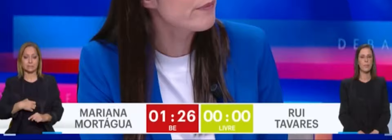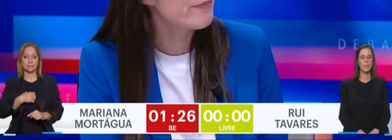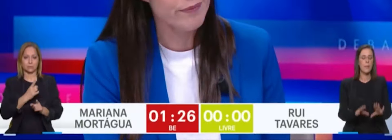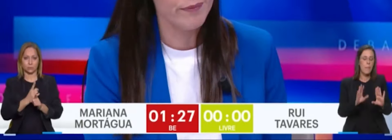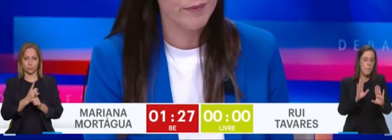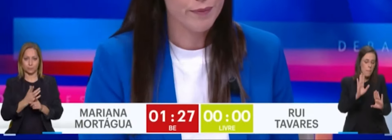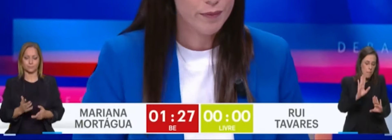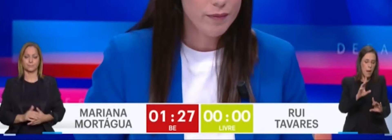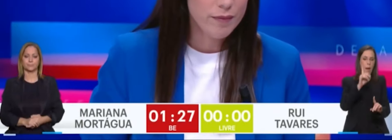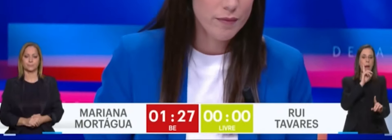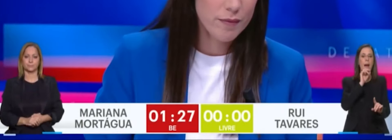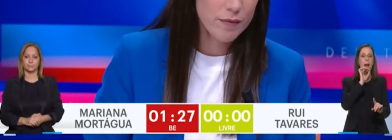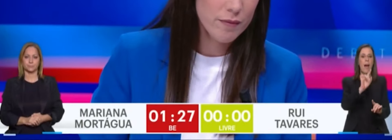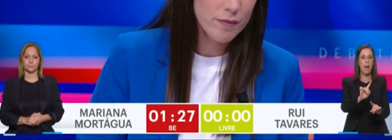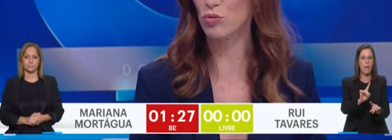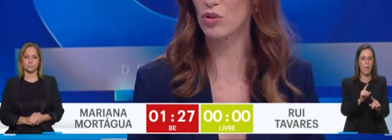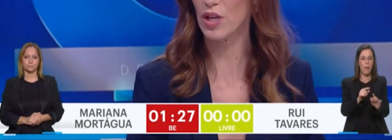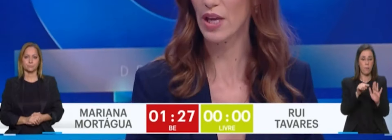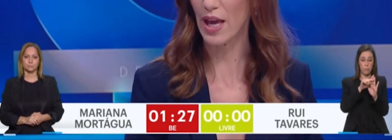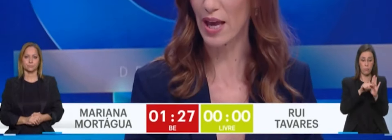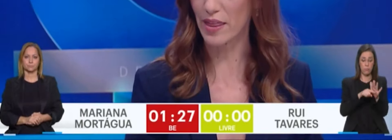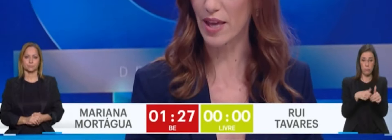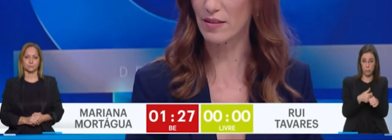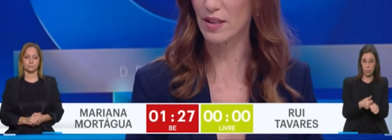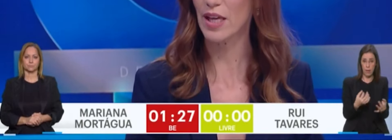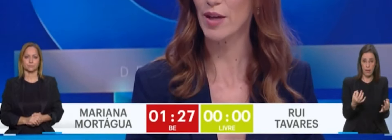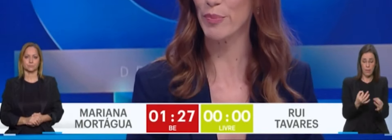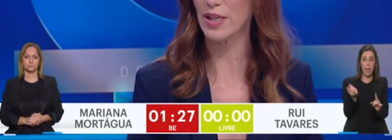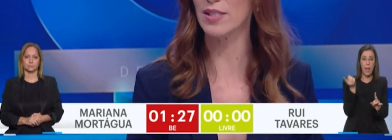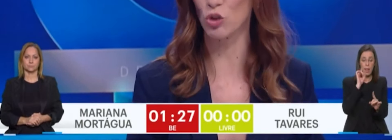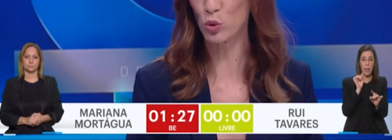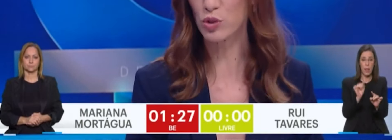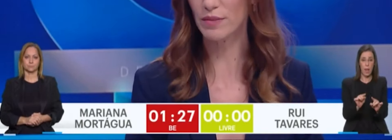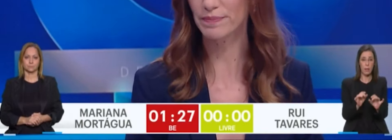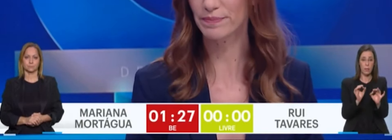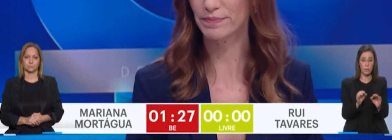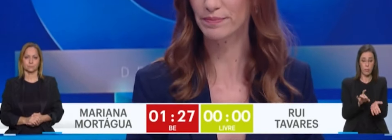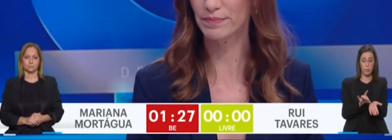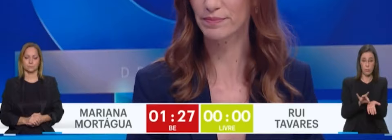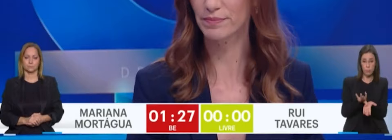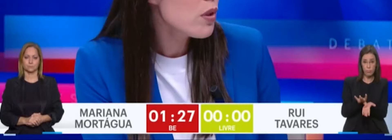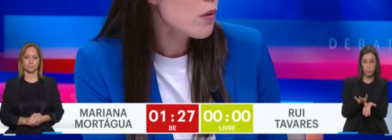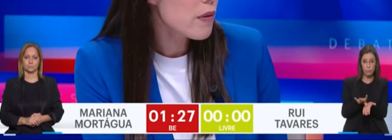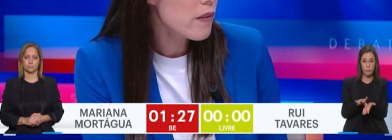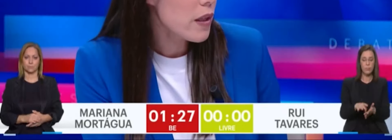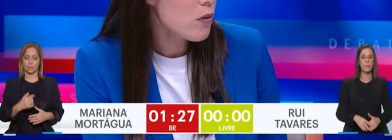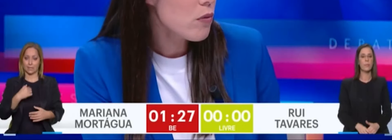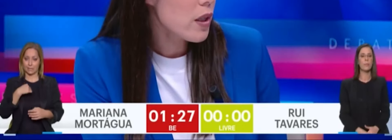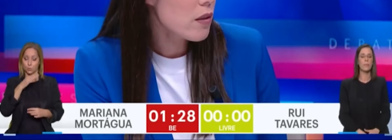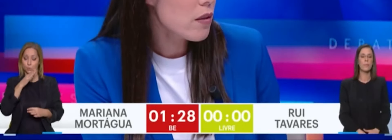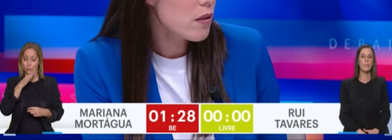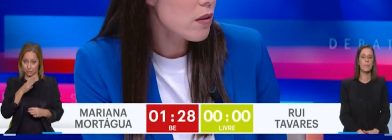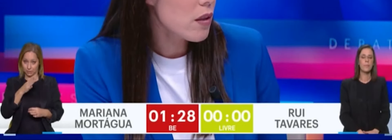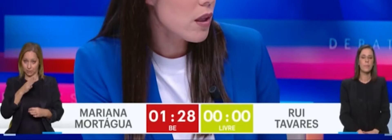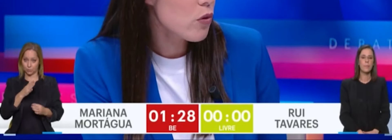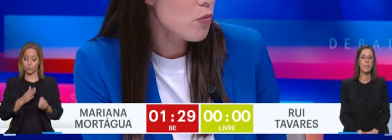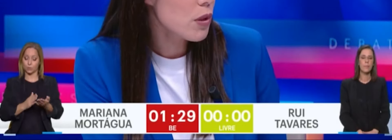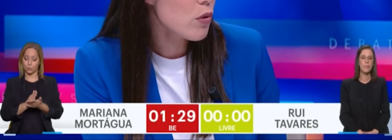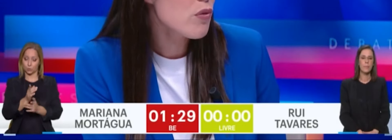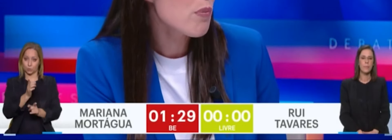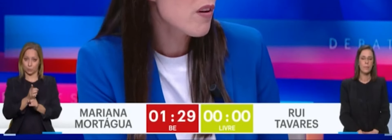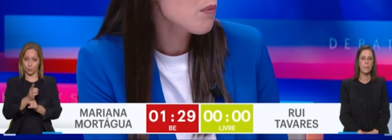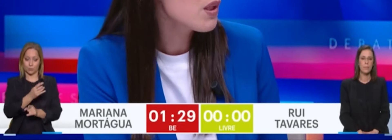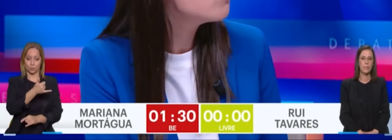C mas a sua avó cumpria os requisitos à data para ser expulsa o que eu digo e mantenho é que em